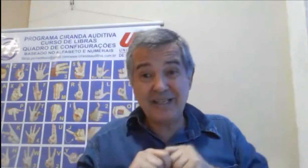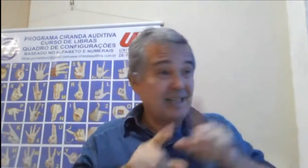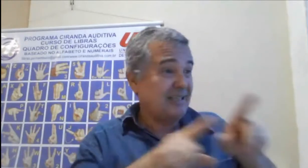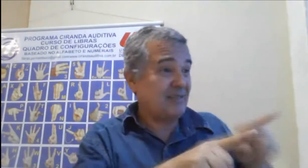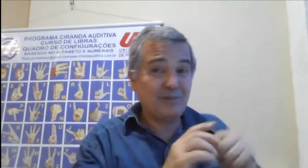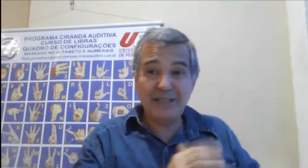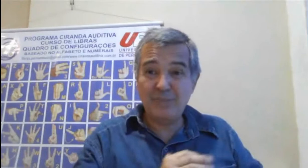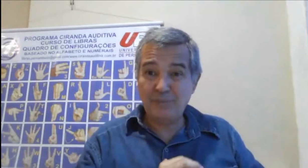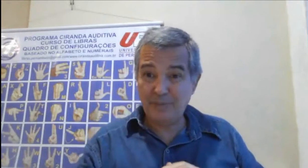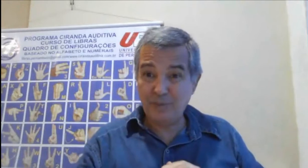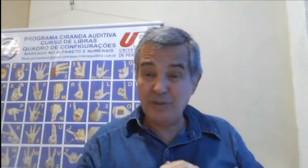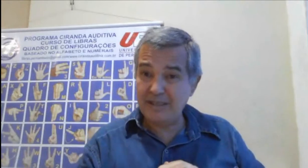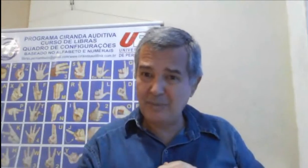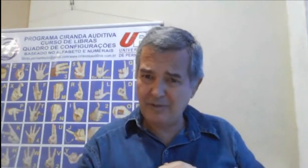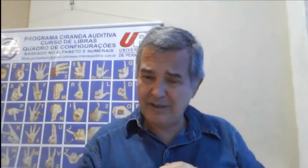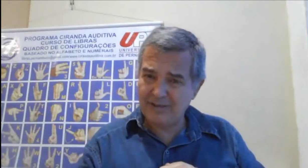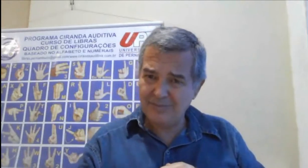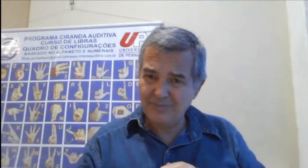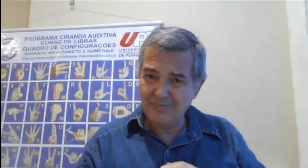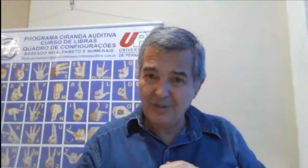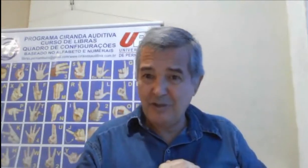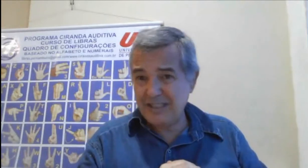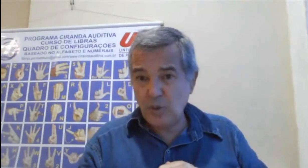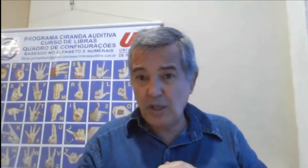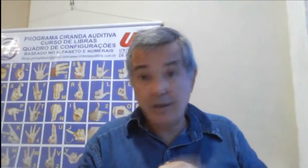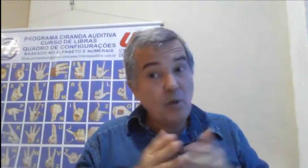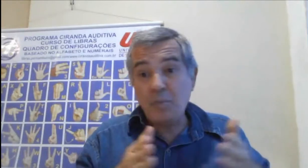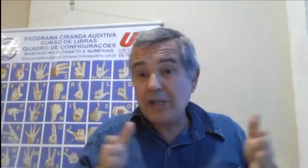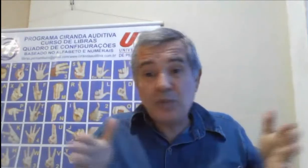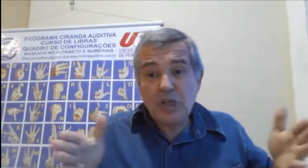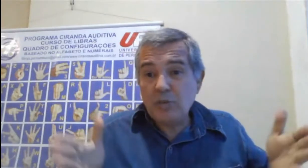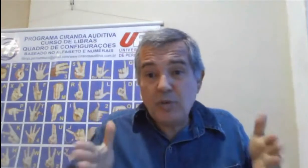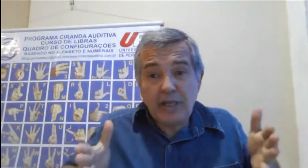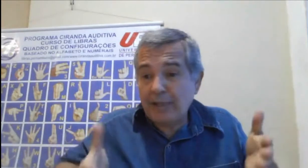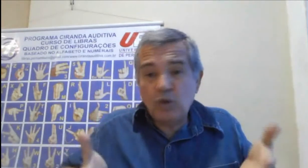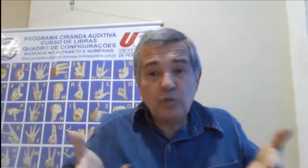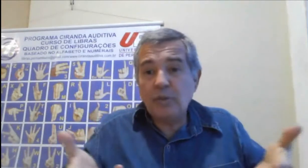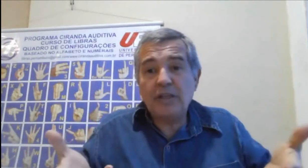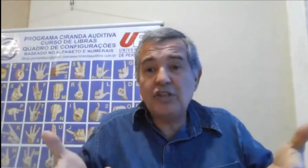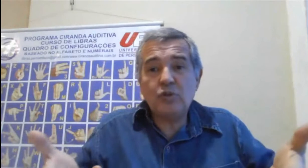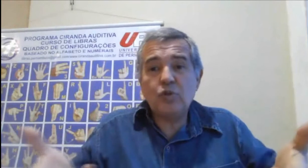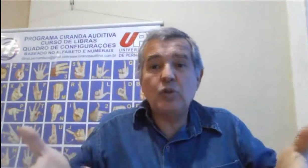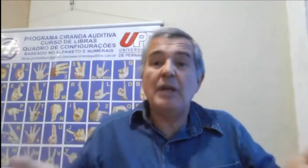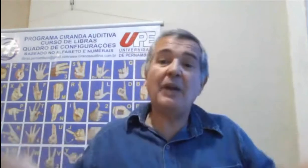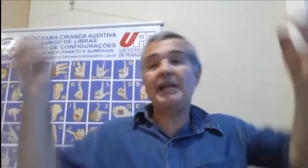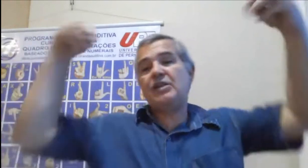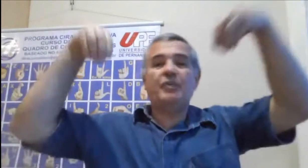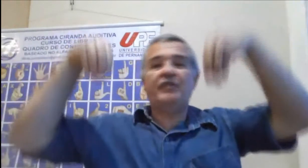federais, das faculdades públicas e privadas. Fazendo o quê? O mesmismo, porque está todo mundo protegendo o surdo, para ele ser o